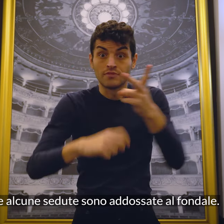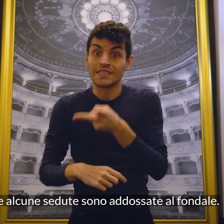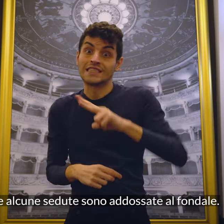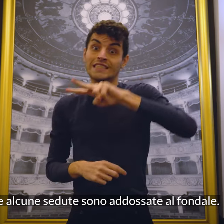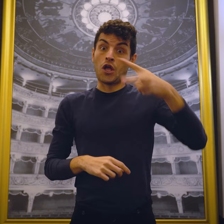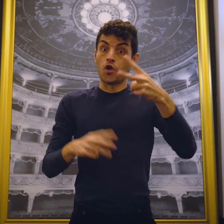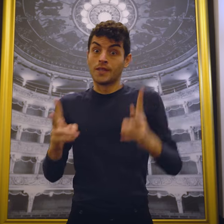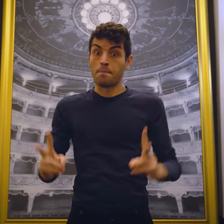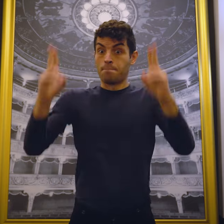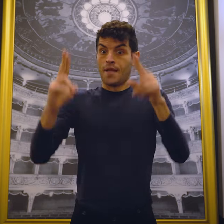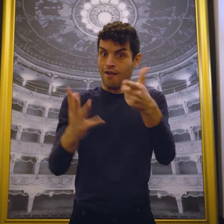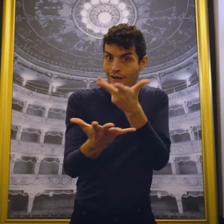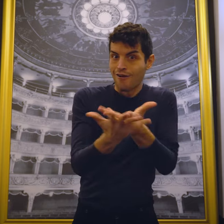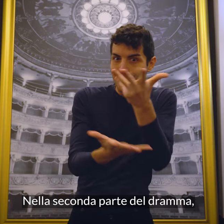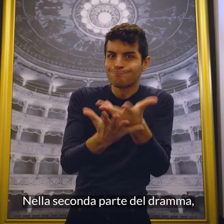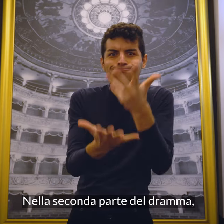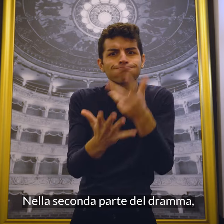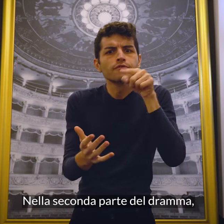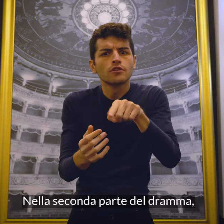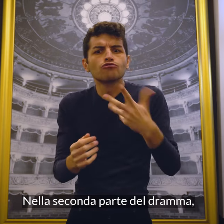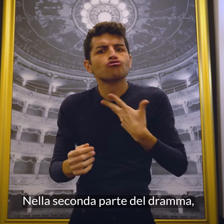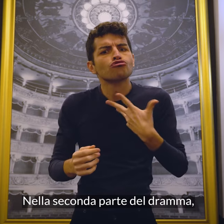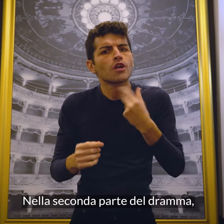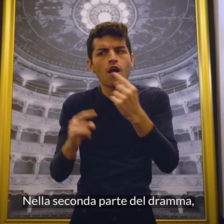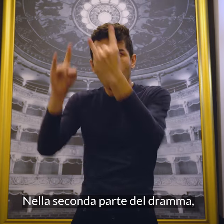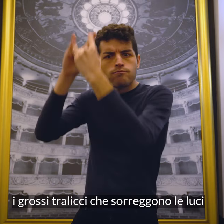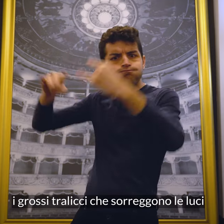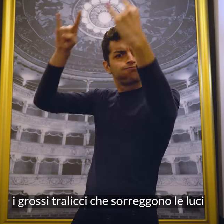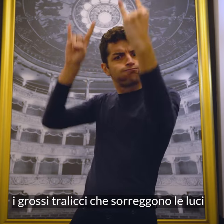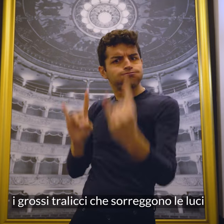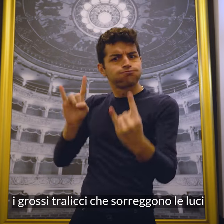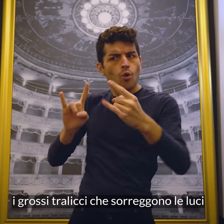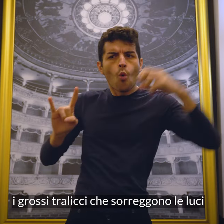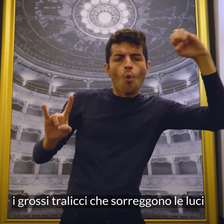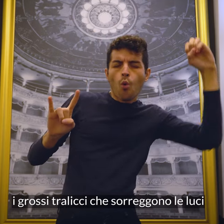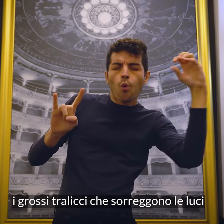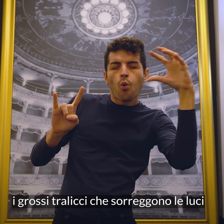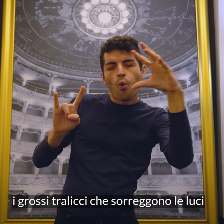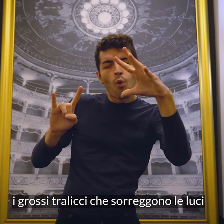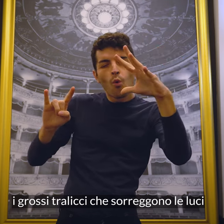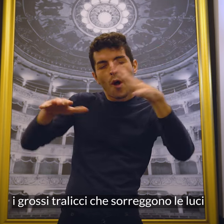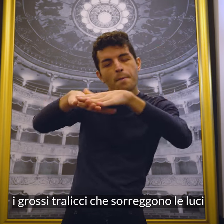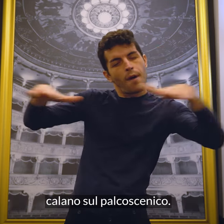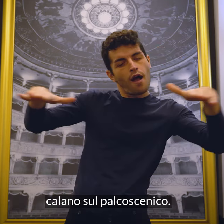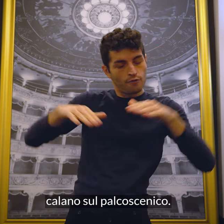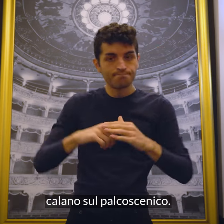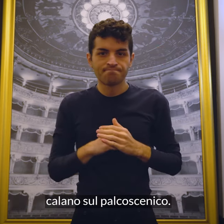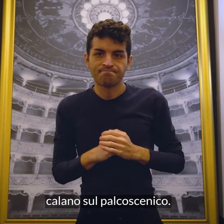fondale nella seconda parte del dramma I grossi tralicci che sorreggono le luci calano sul